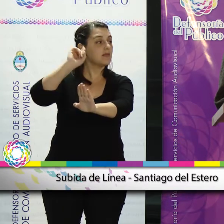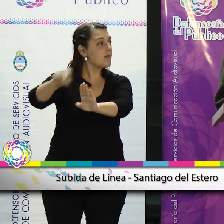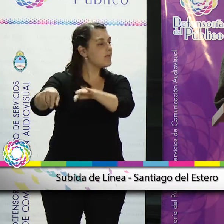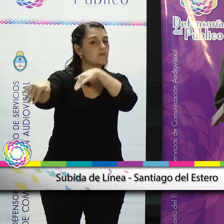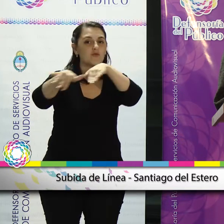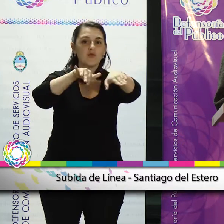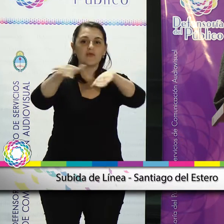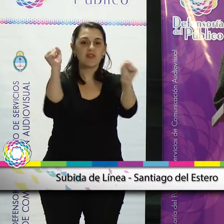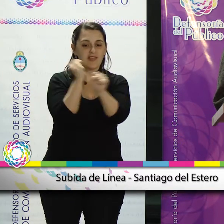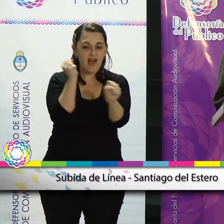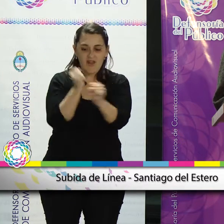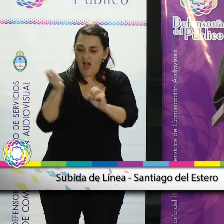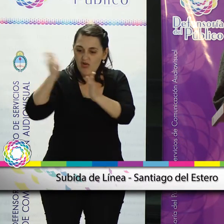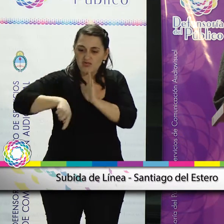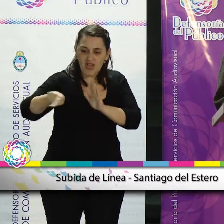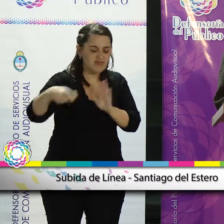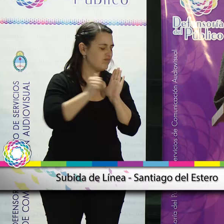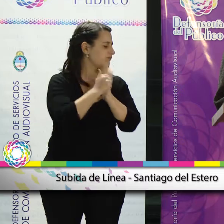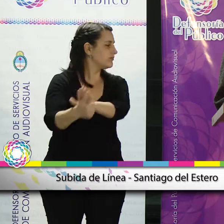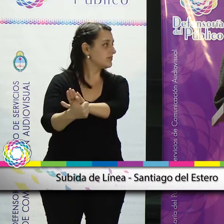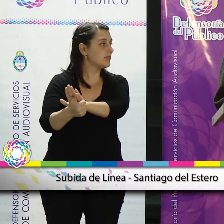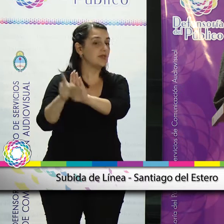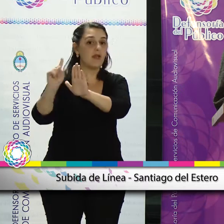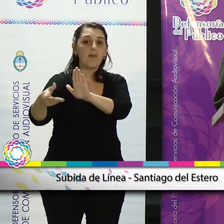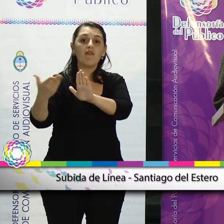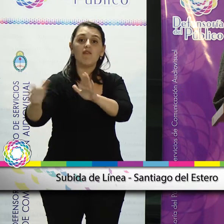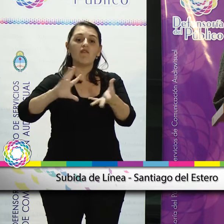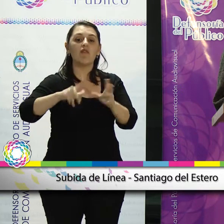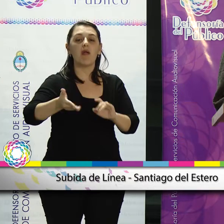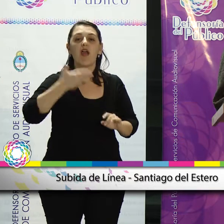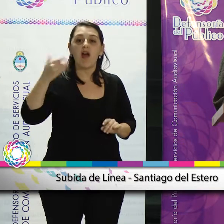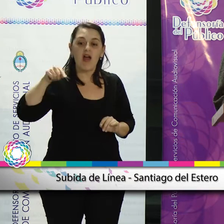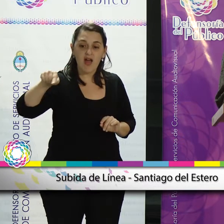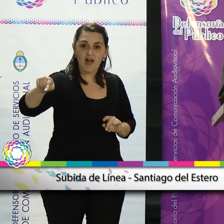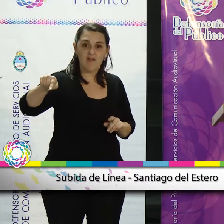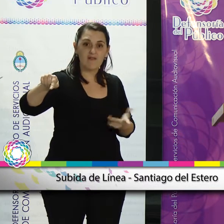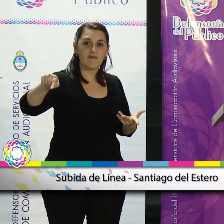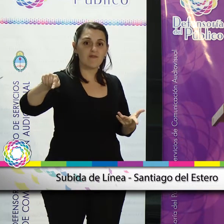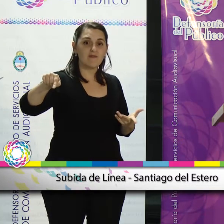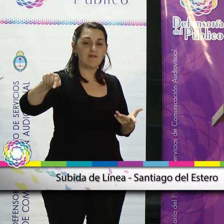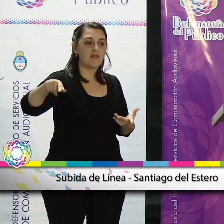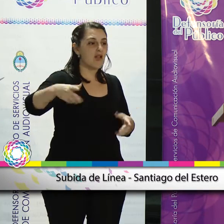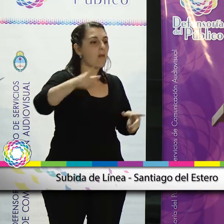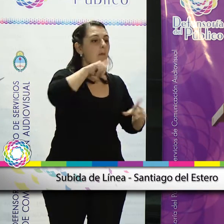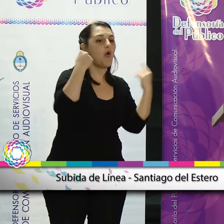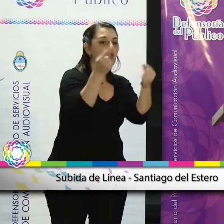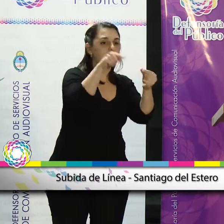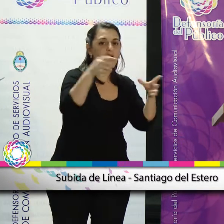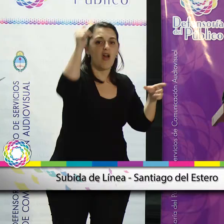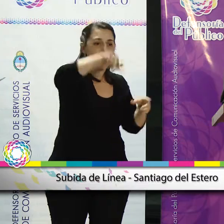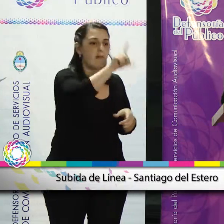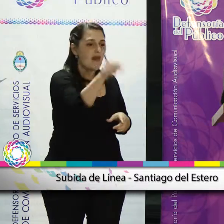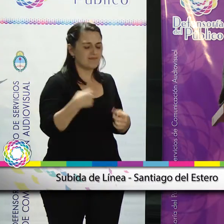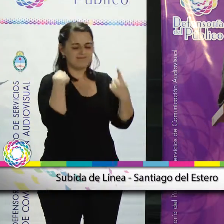y someter un discurso el cual es funcional a las políticas neoliberales salvajes que se están aplicando actualmente en el